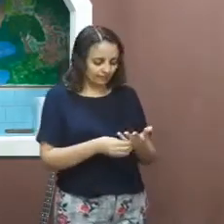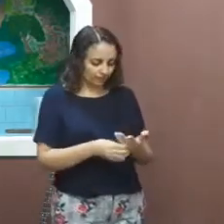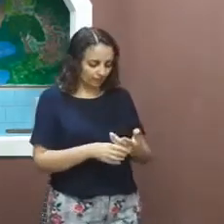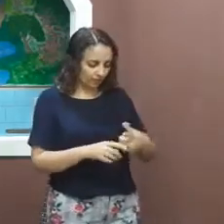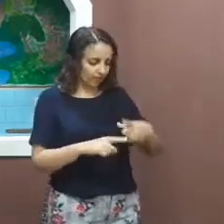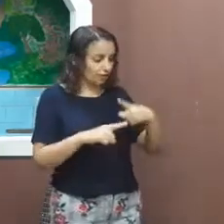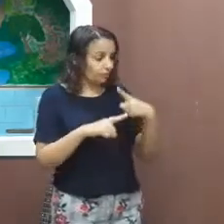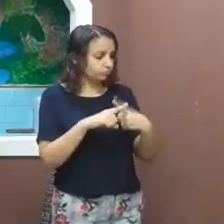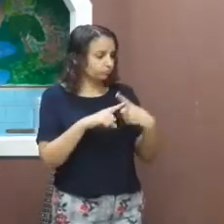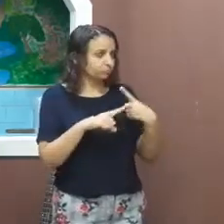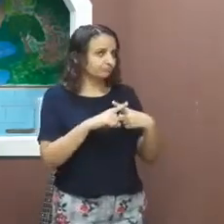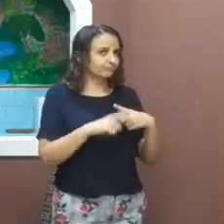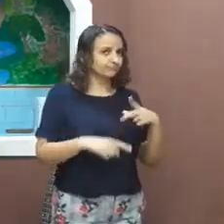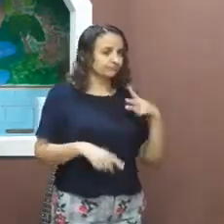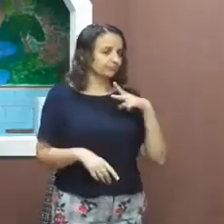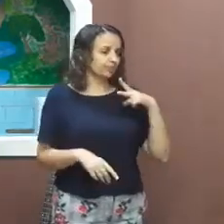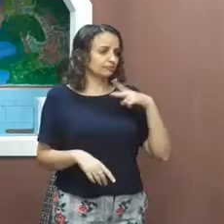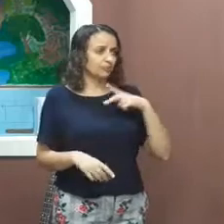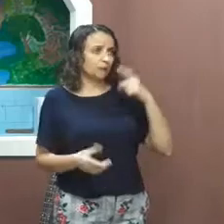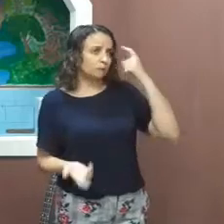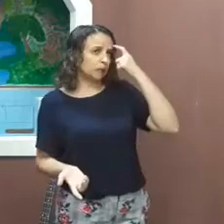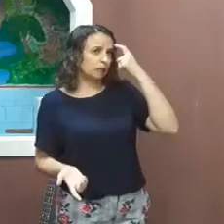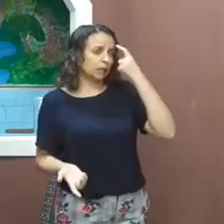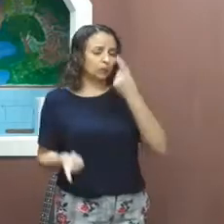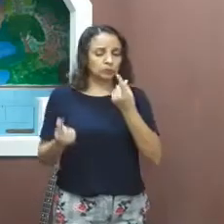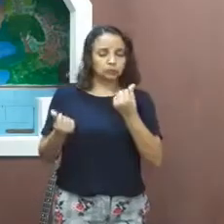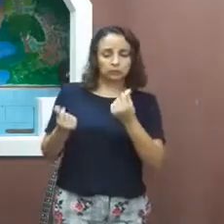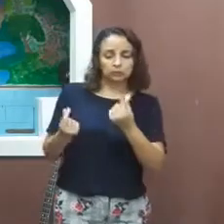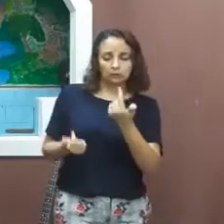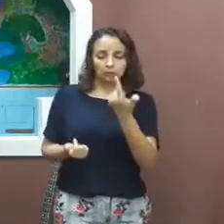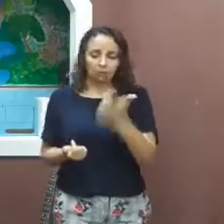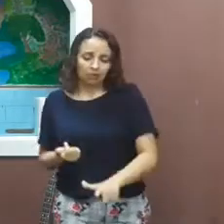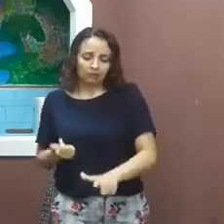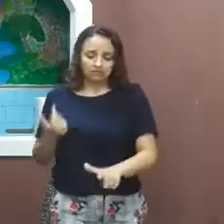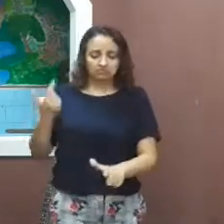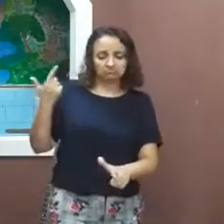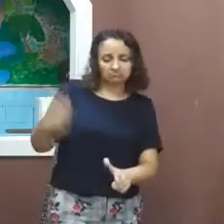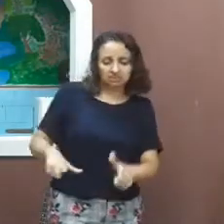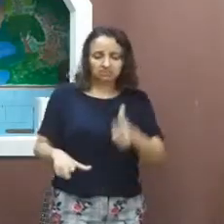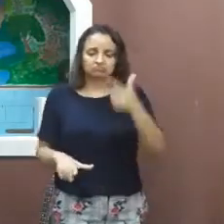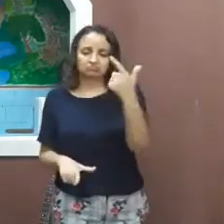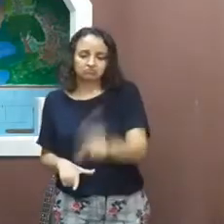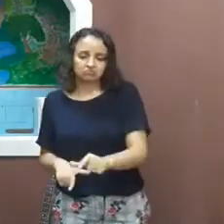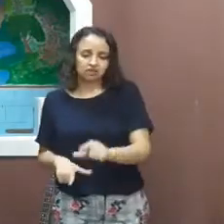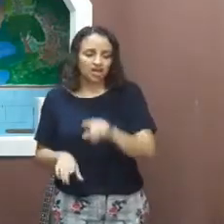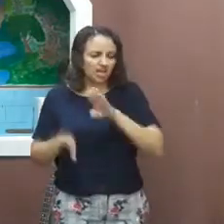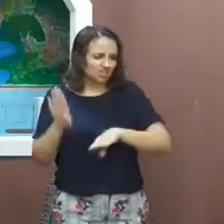por questões de conseguir dinheiro, e às vezes nem é muito dinheiro, é pouco dinheiro,